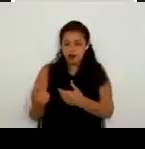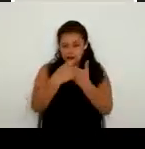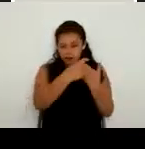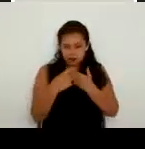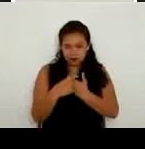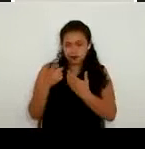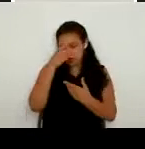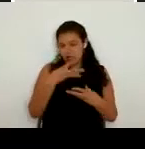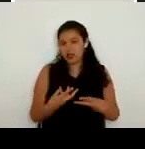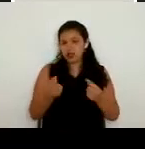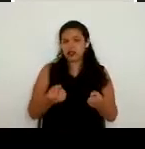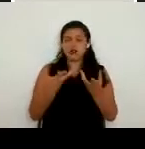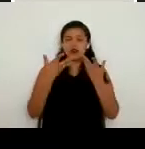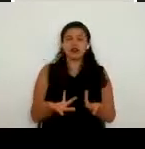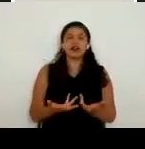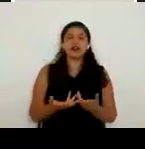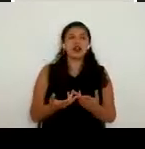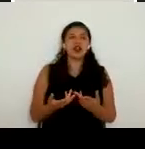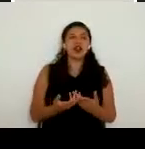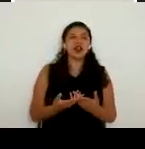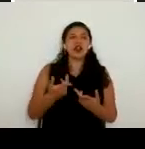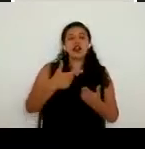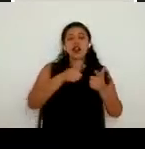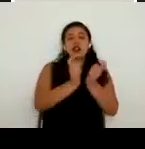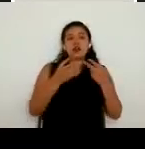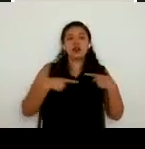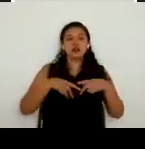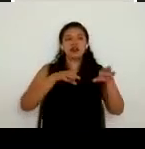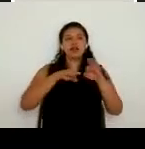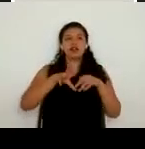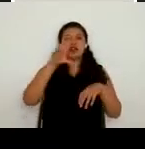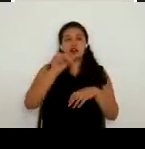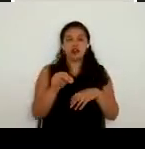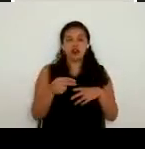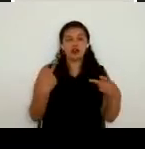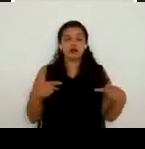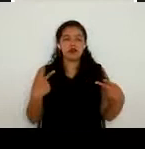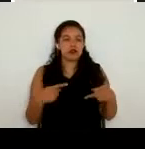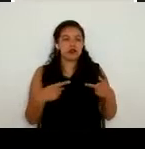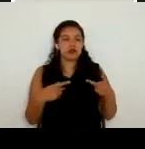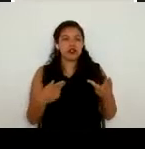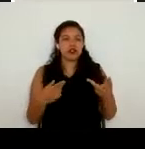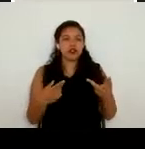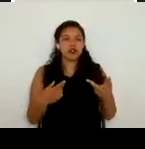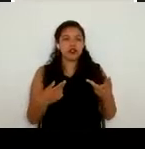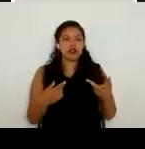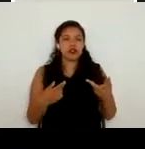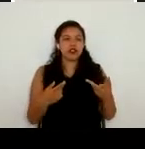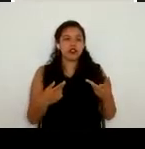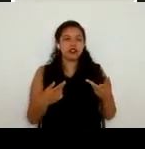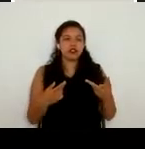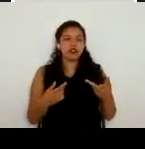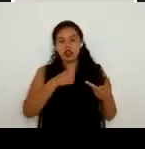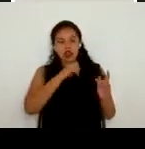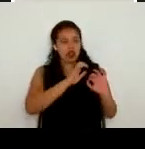la población que no trabaja no sea desempleados o también población puede ser adultos